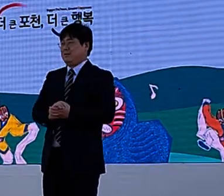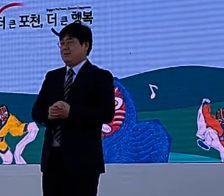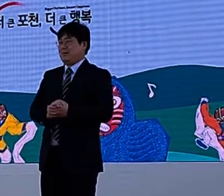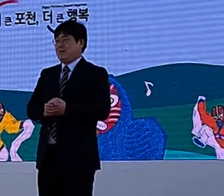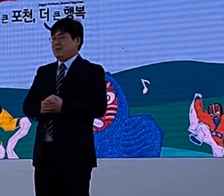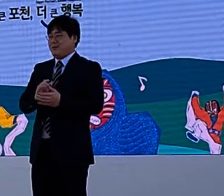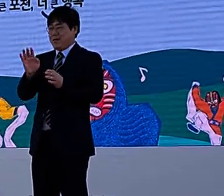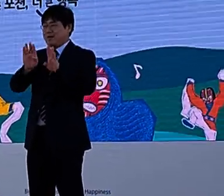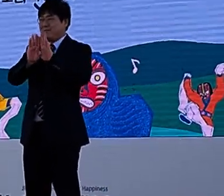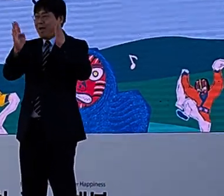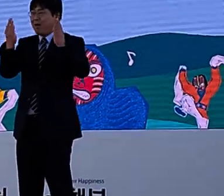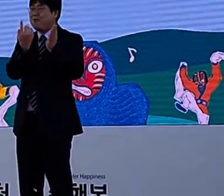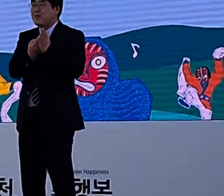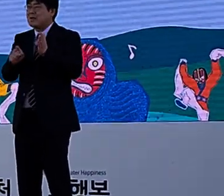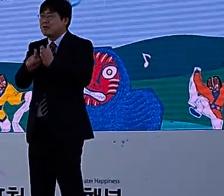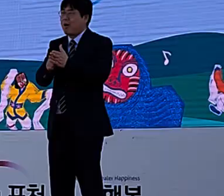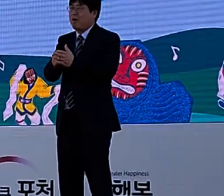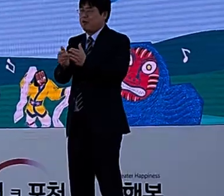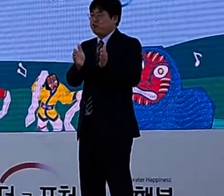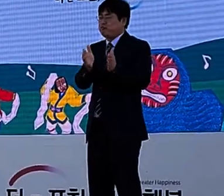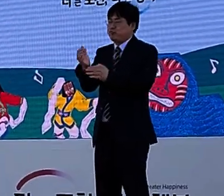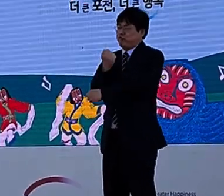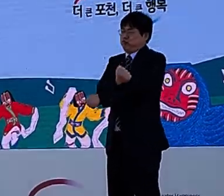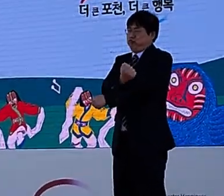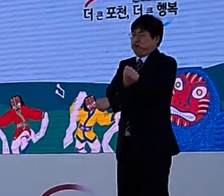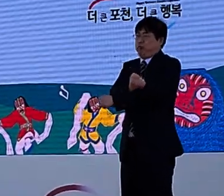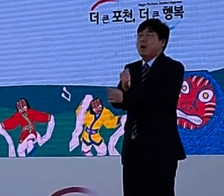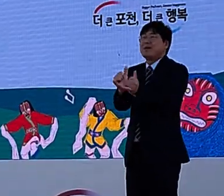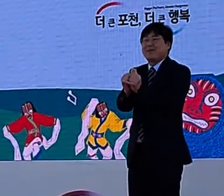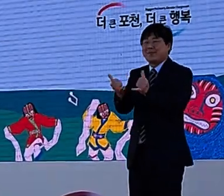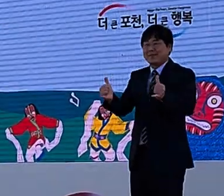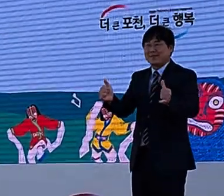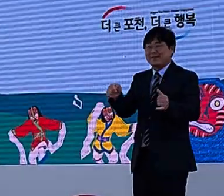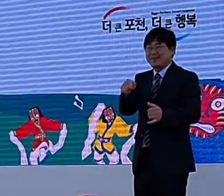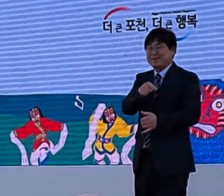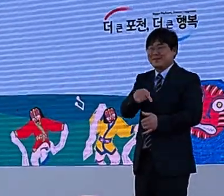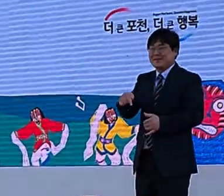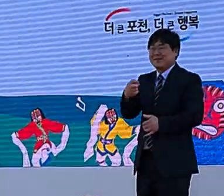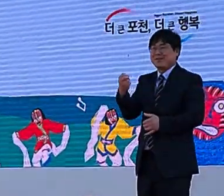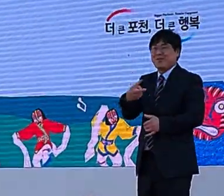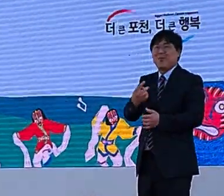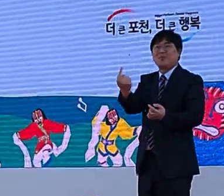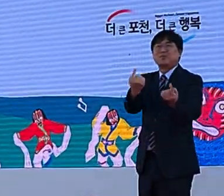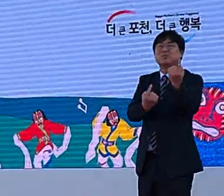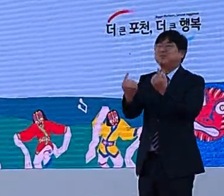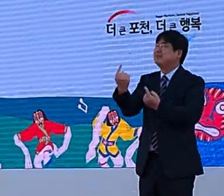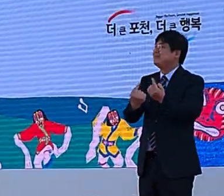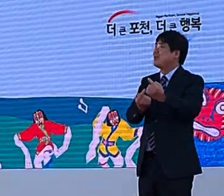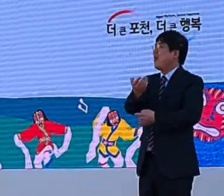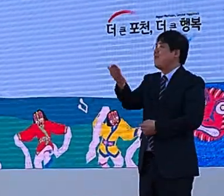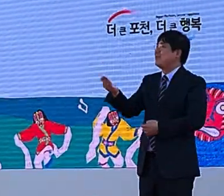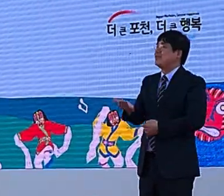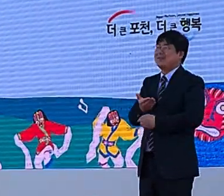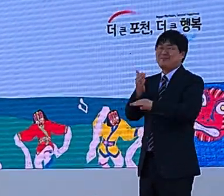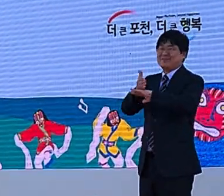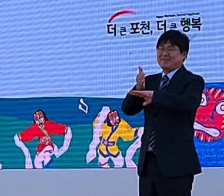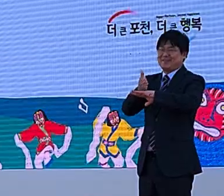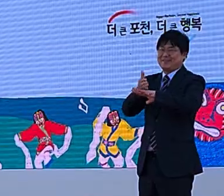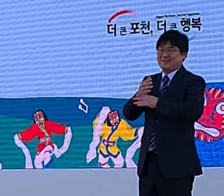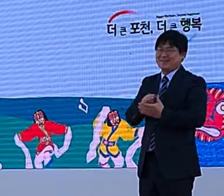정성을 다해 준비해 주신 관계자 여러분과 축제 참가자 여러분께도 감사의 인사를